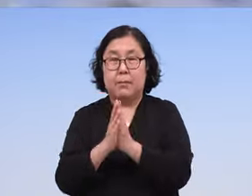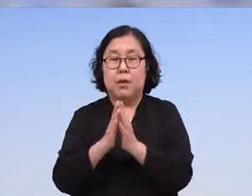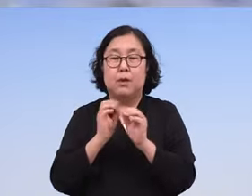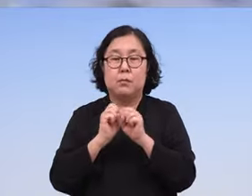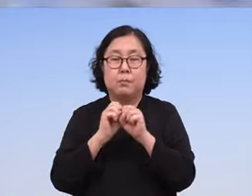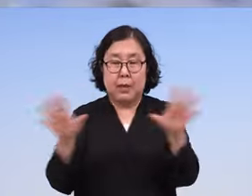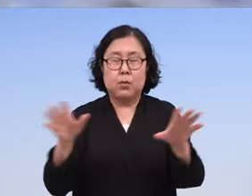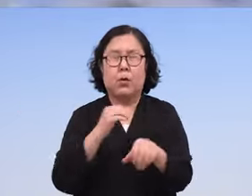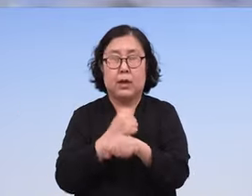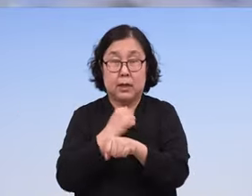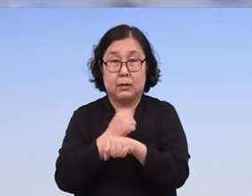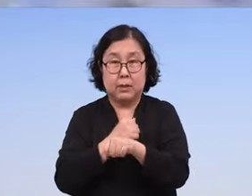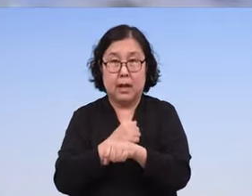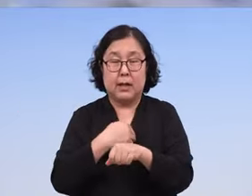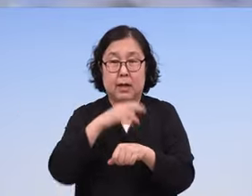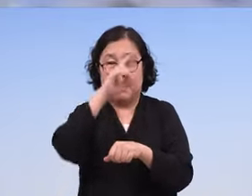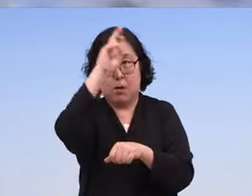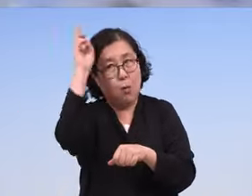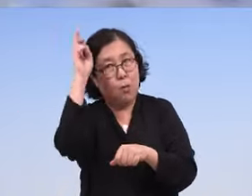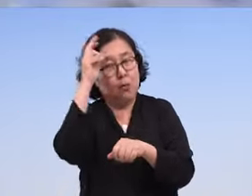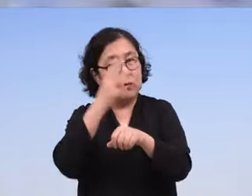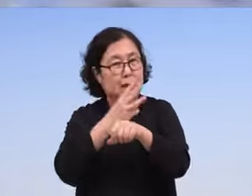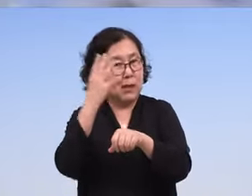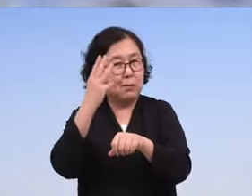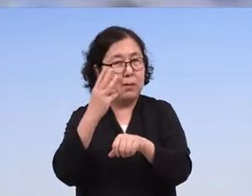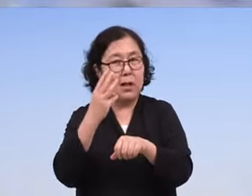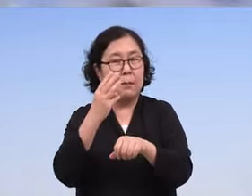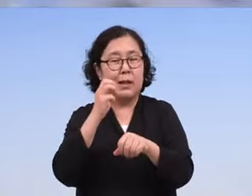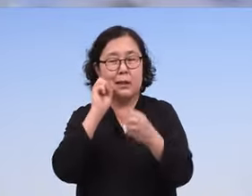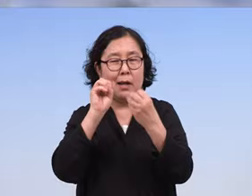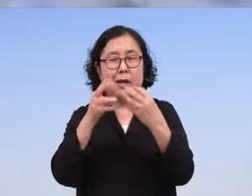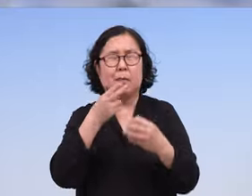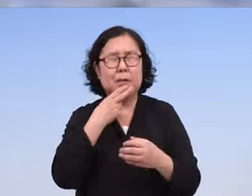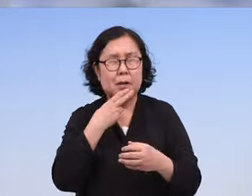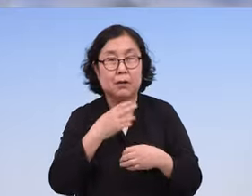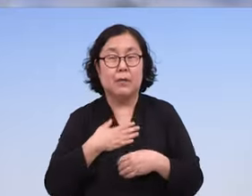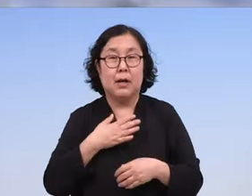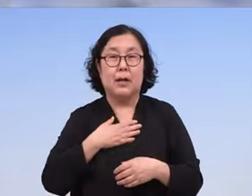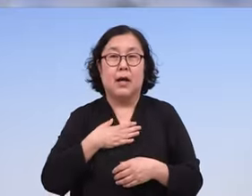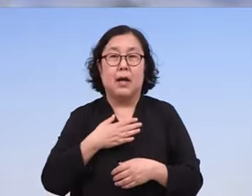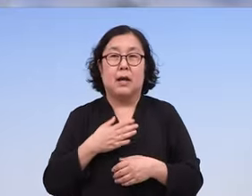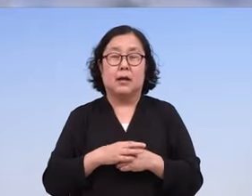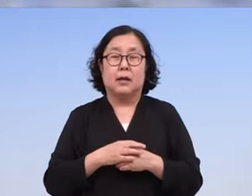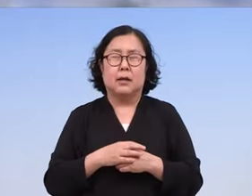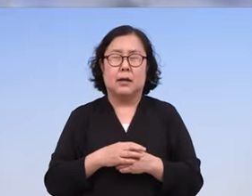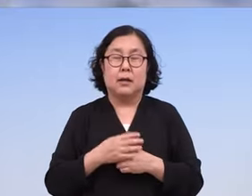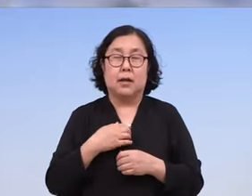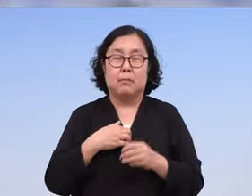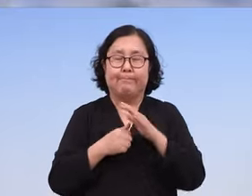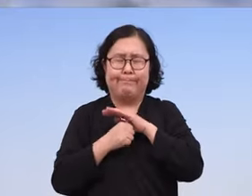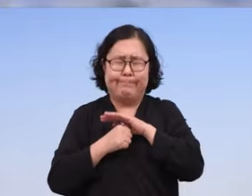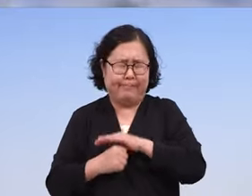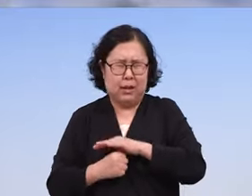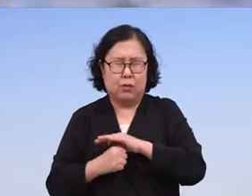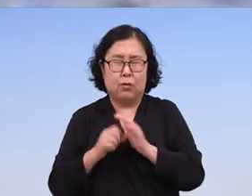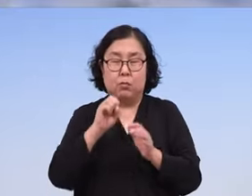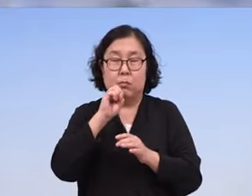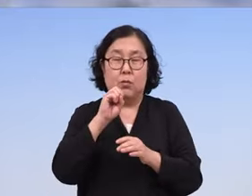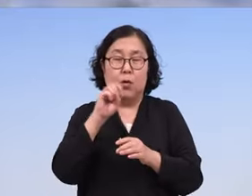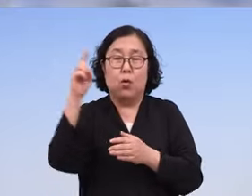하나님은 전략가세요. 오후 3시에 그랬으면 절대로 내가 그런 말 안 했습니다. 나오다가도 삼키면서